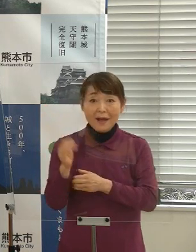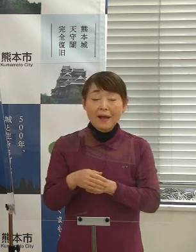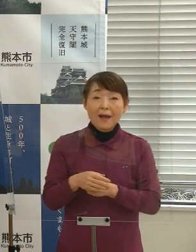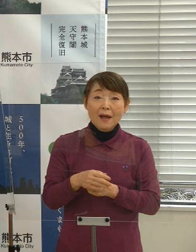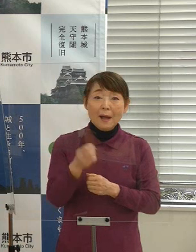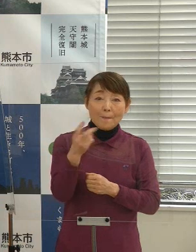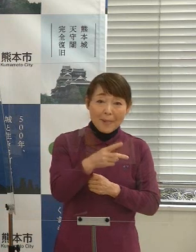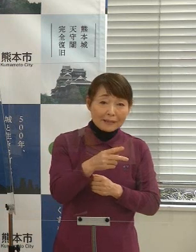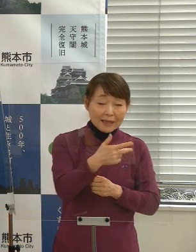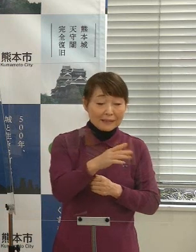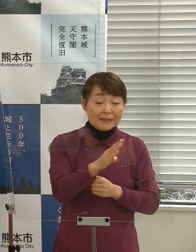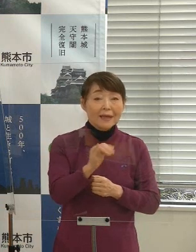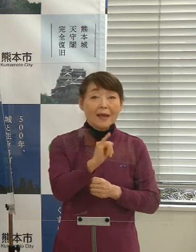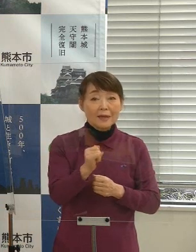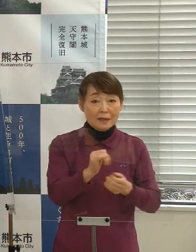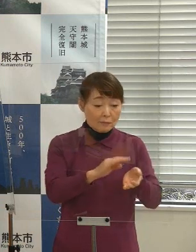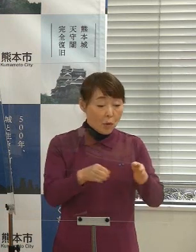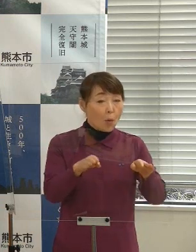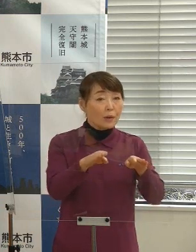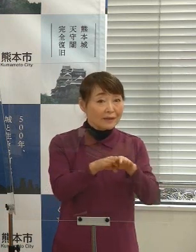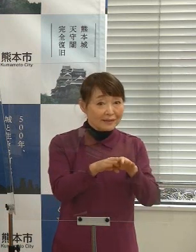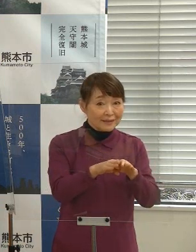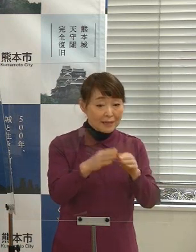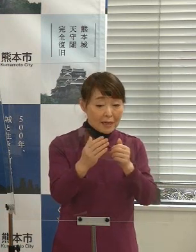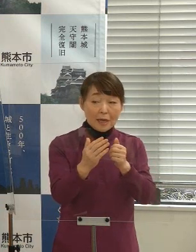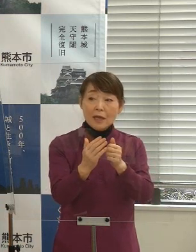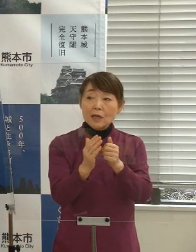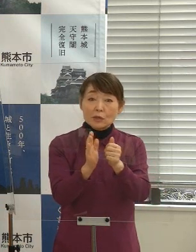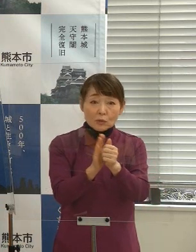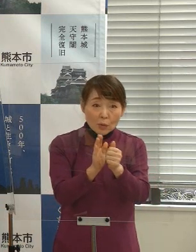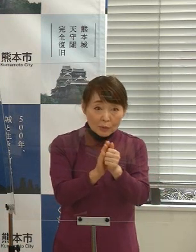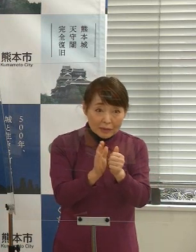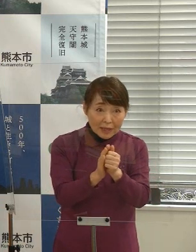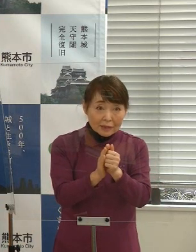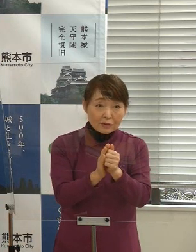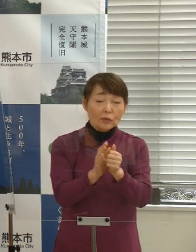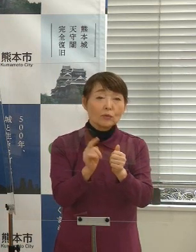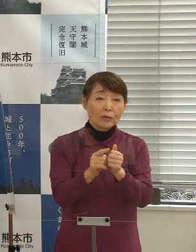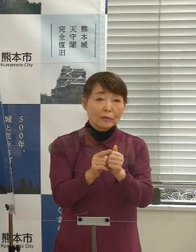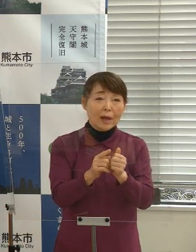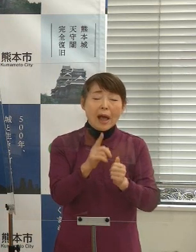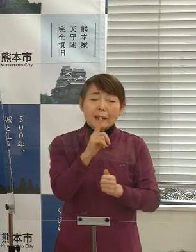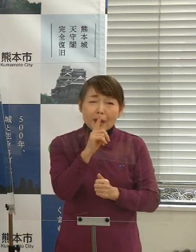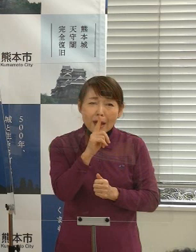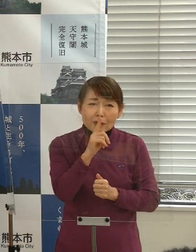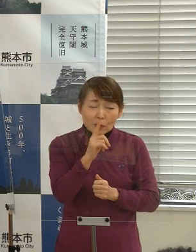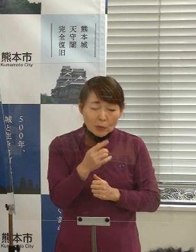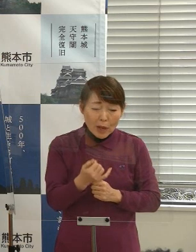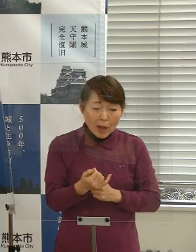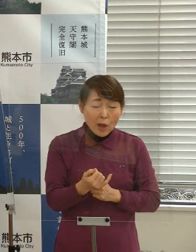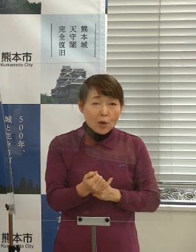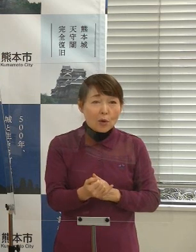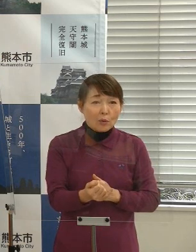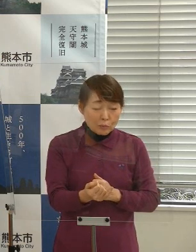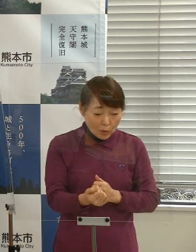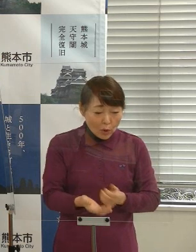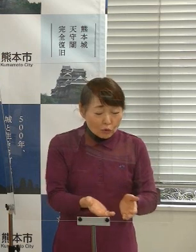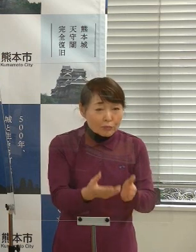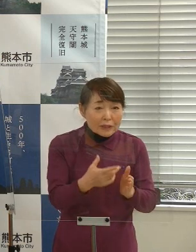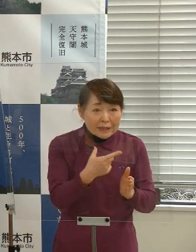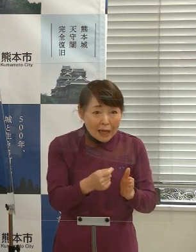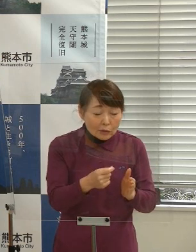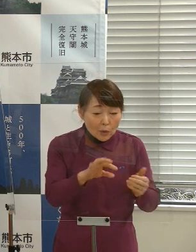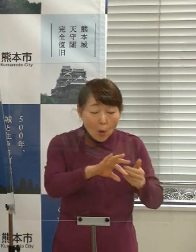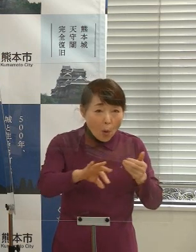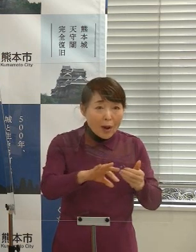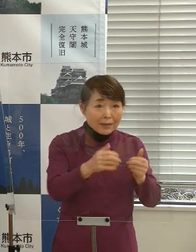んに今回の女性以外にも、また匿名で出産したいと望まれているご相談が数件あっているということで、こう